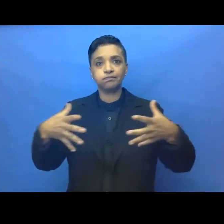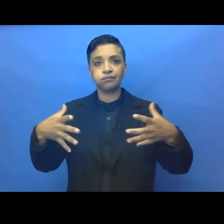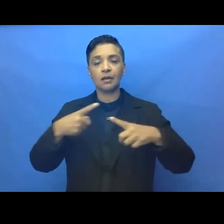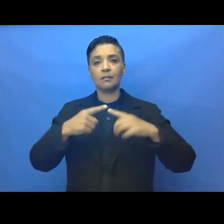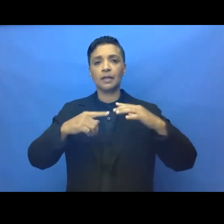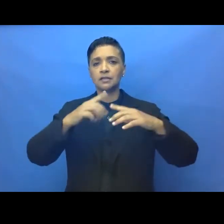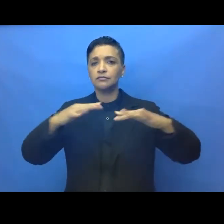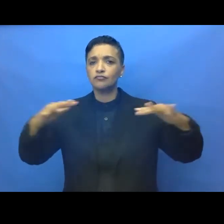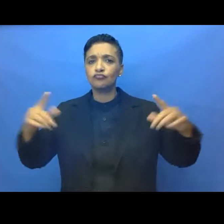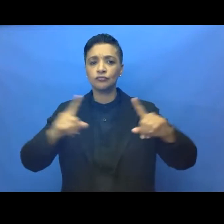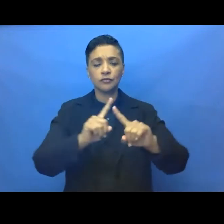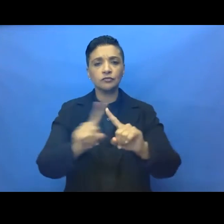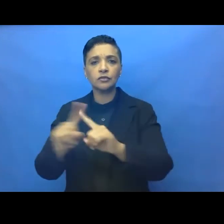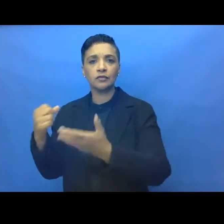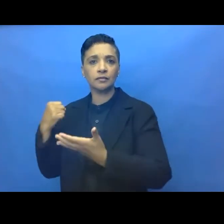essayons